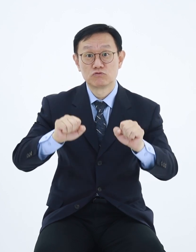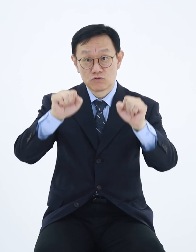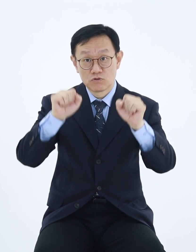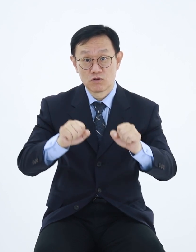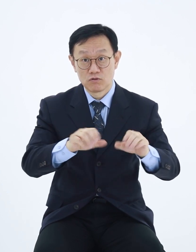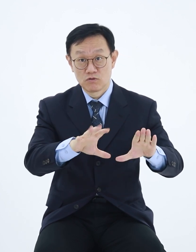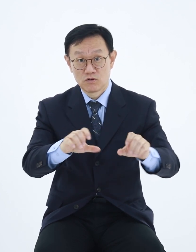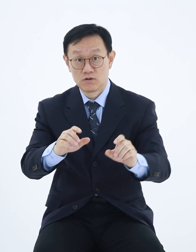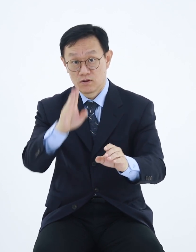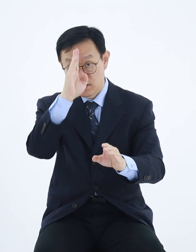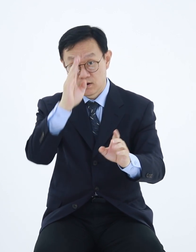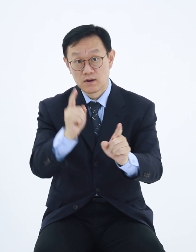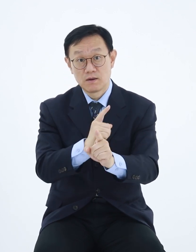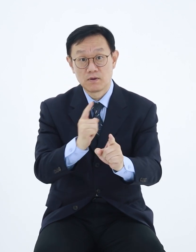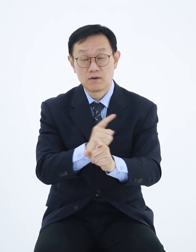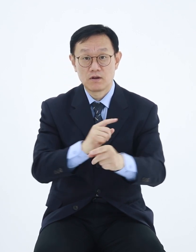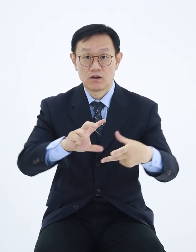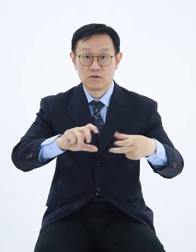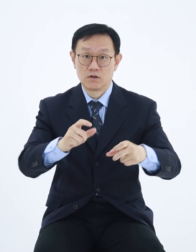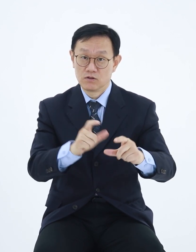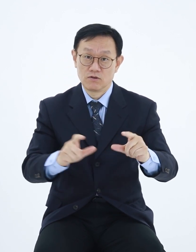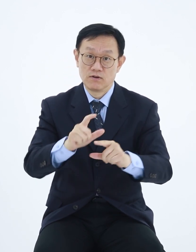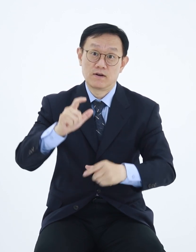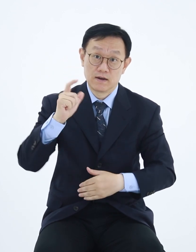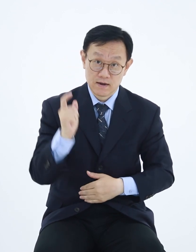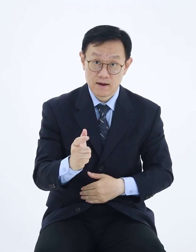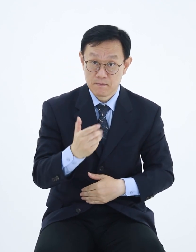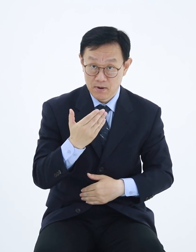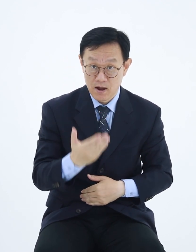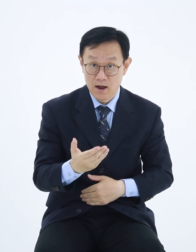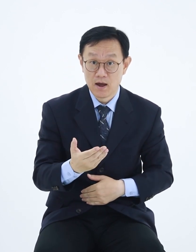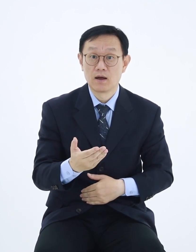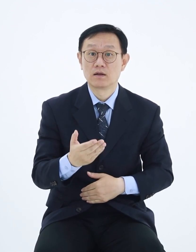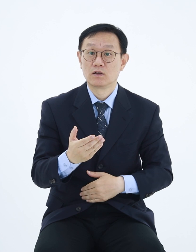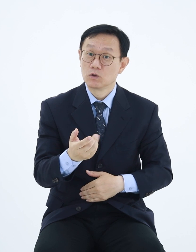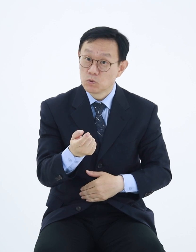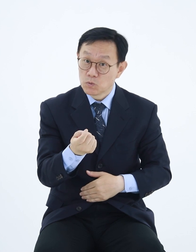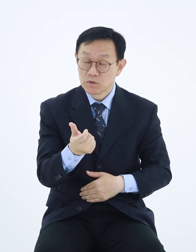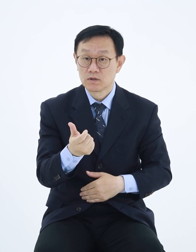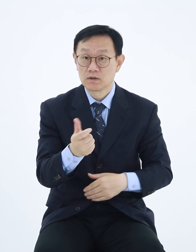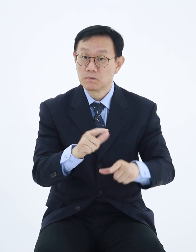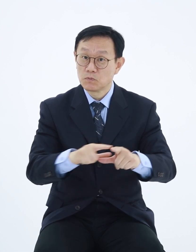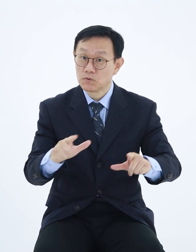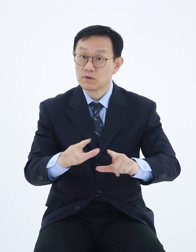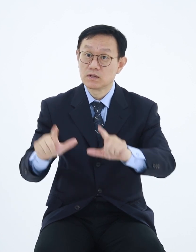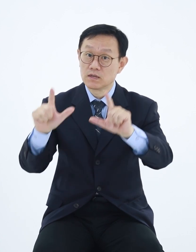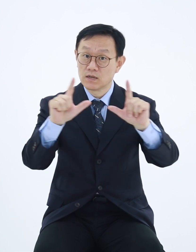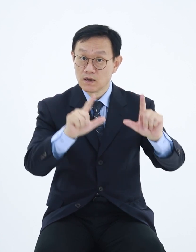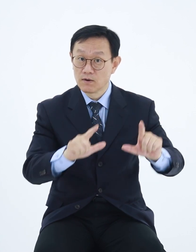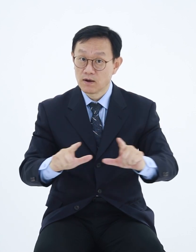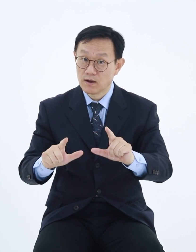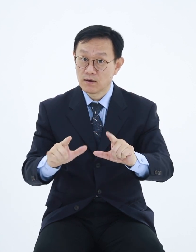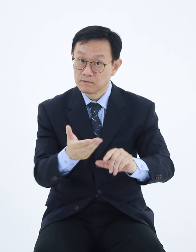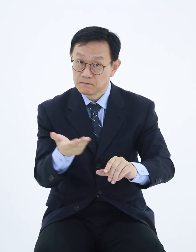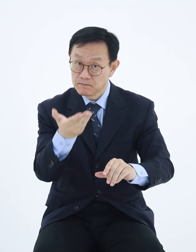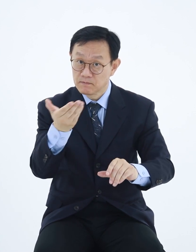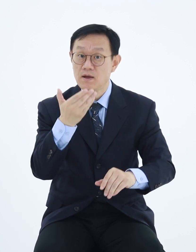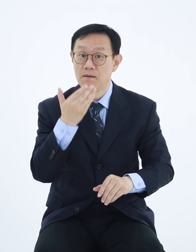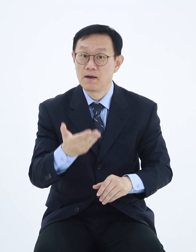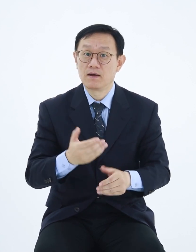물리치료를 계속하면 근육이 더욱 강해질 것이고 그러면 조금씩 일상생활을 되찾을 수 있을 거예요.